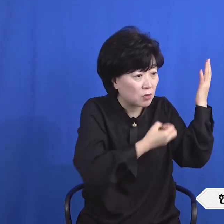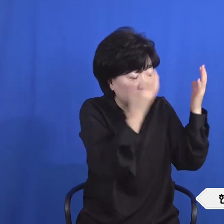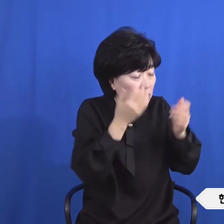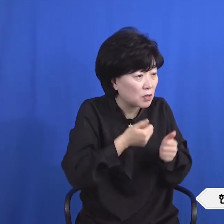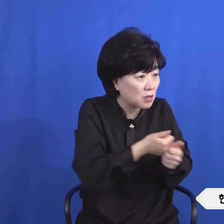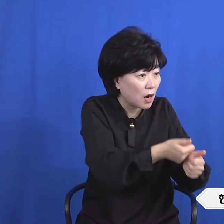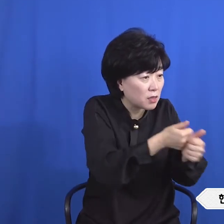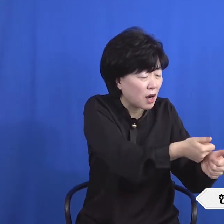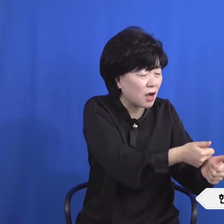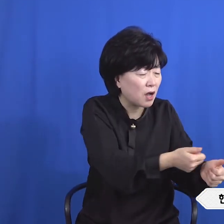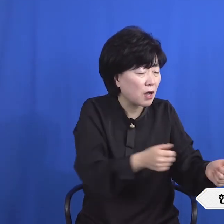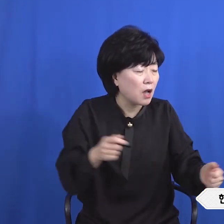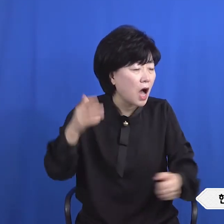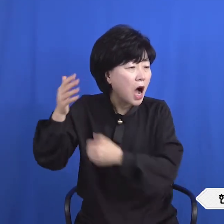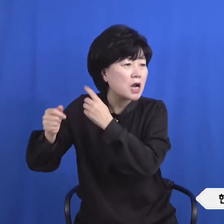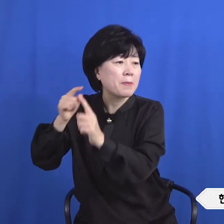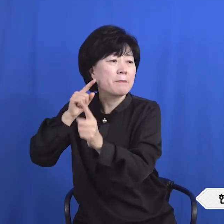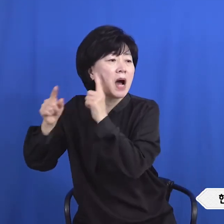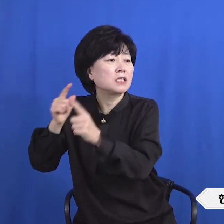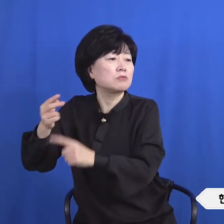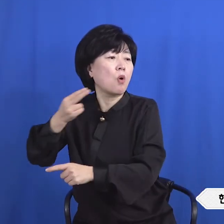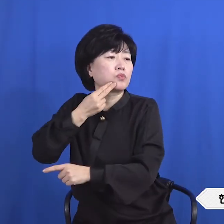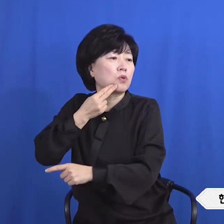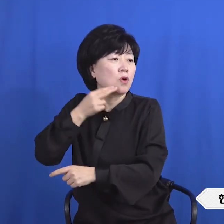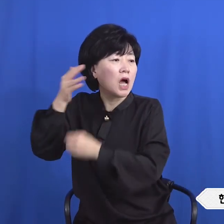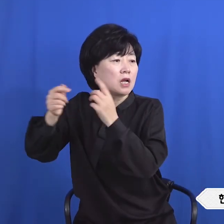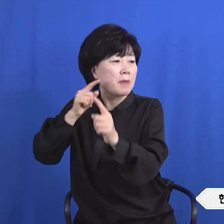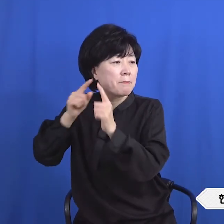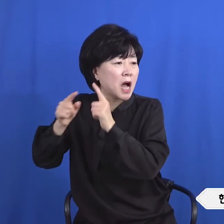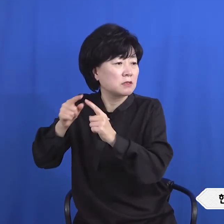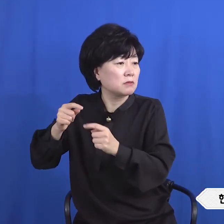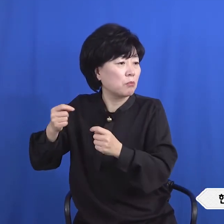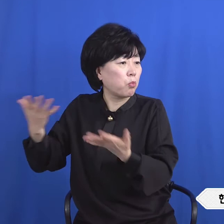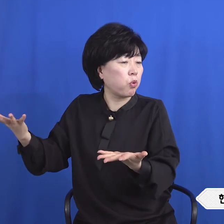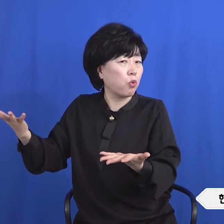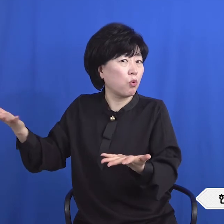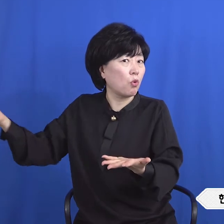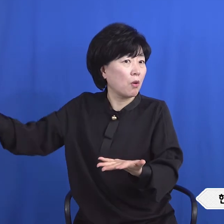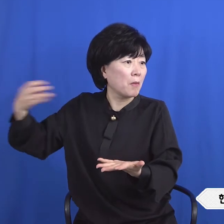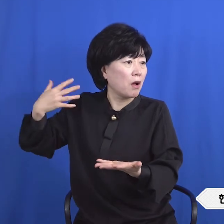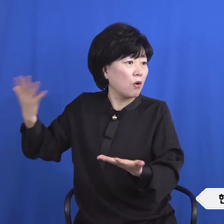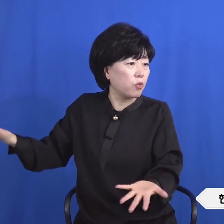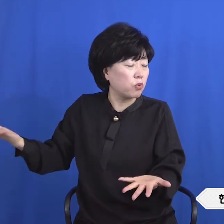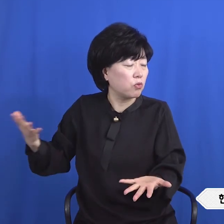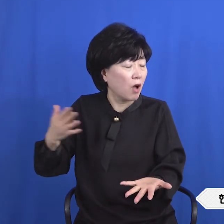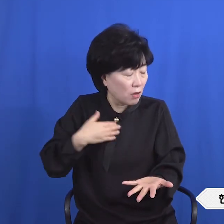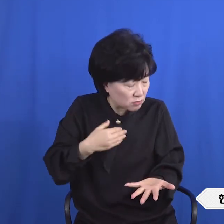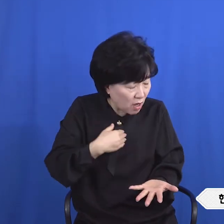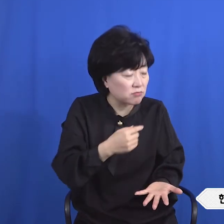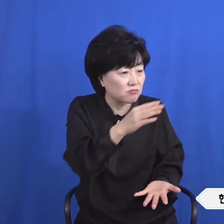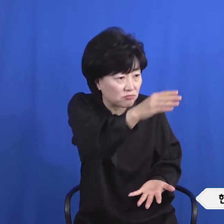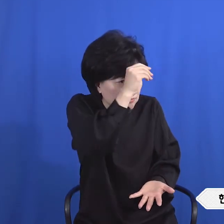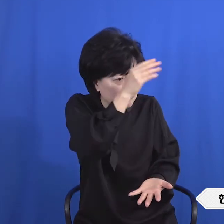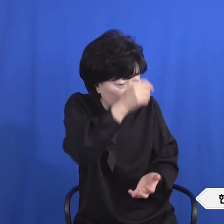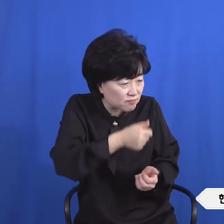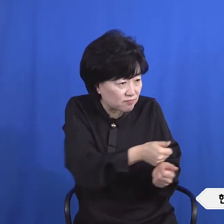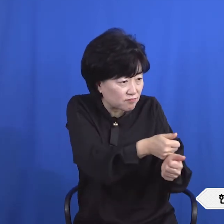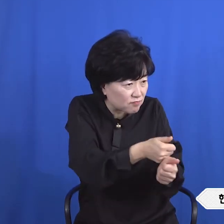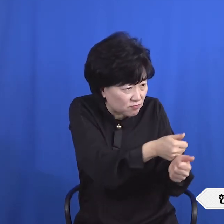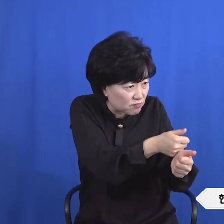말씀이 없으니까. 말씀이 있으면 좀 판단을 하고 분별을 하고 내 길을 찾아갈